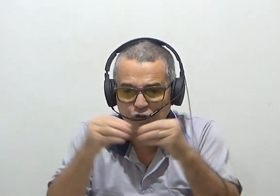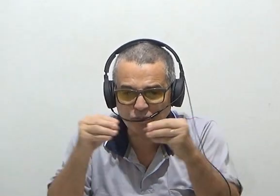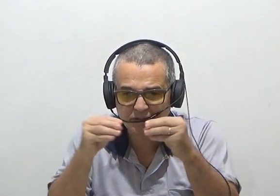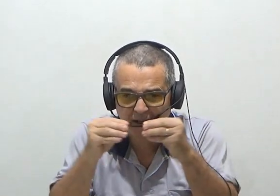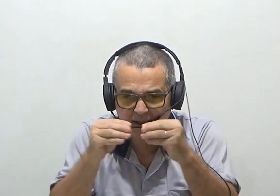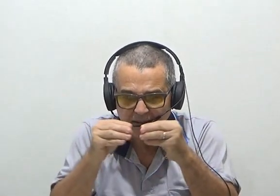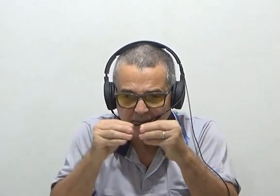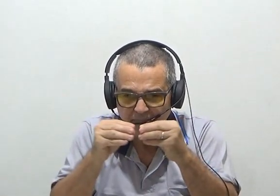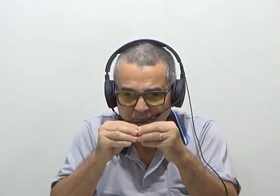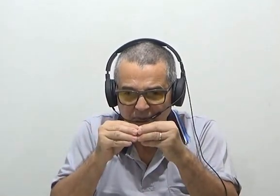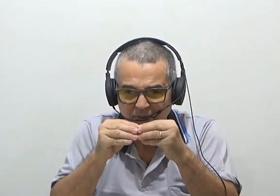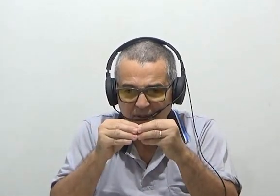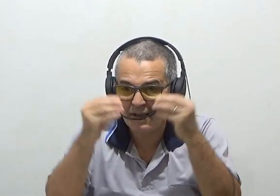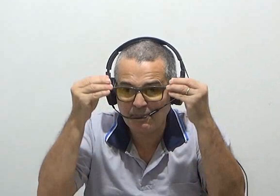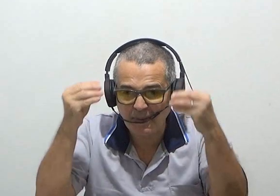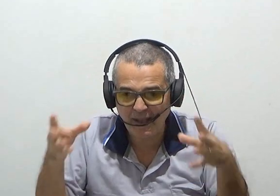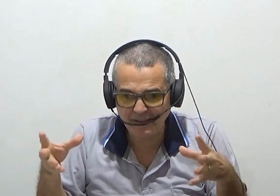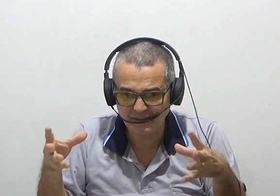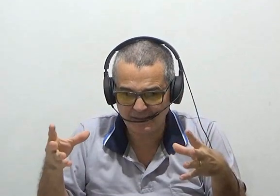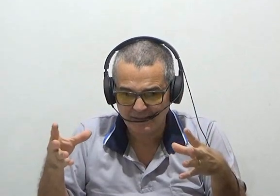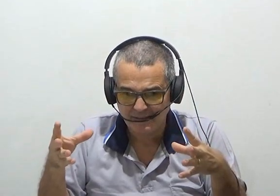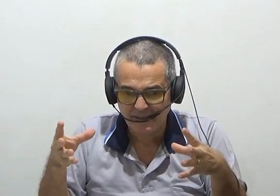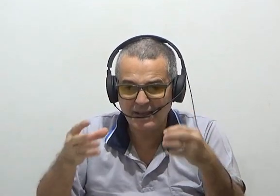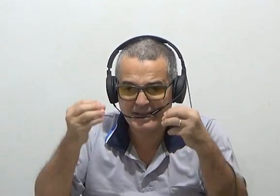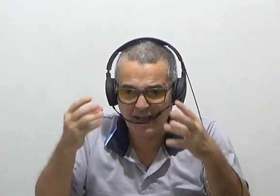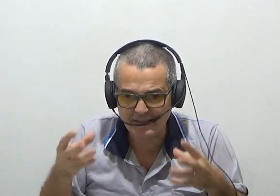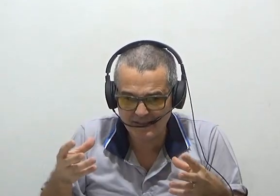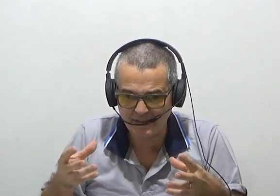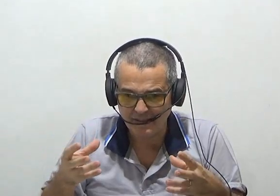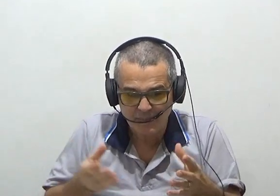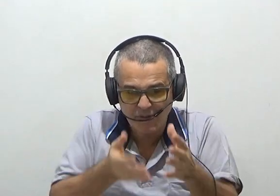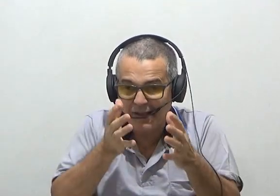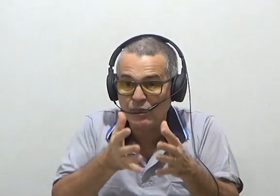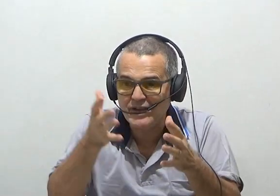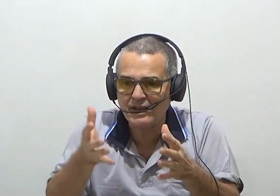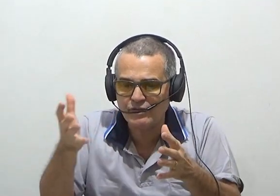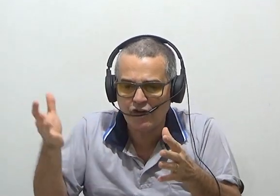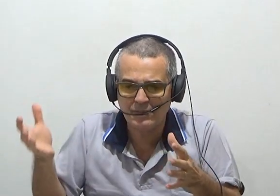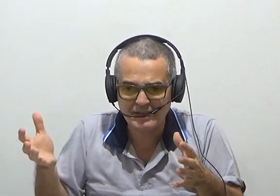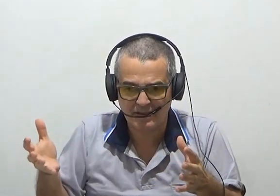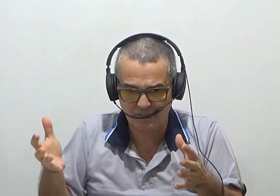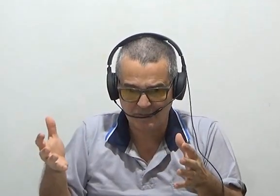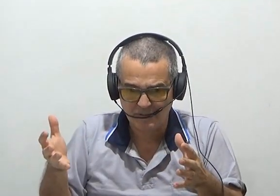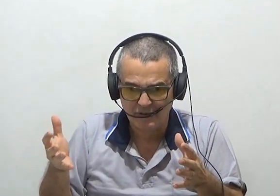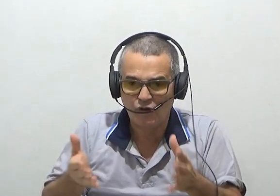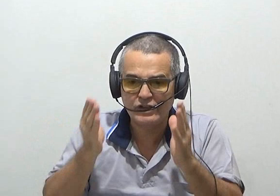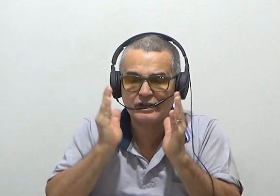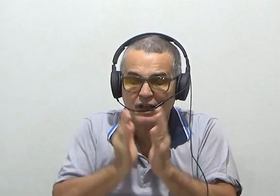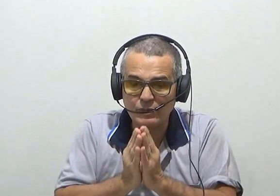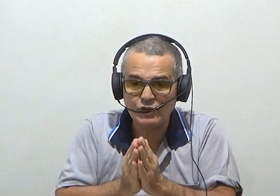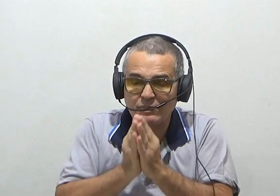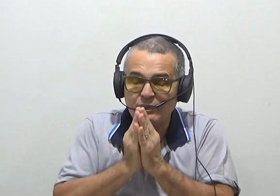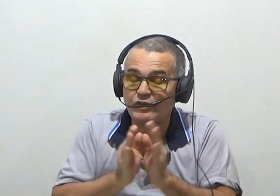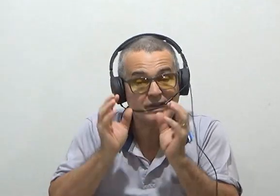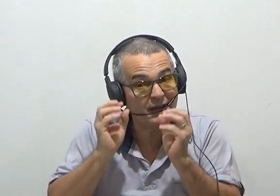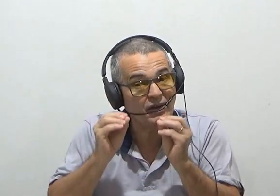não junta, ele perde, ele esquece, porque é muita informação. Nós